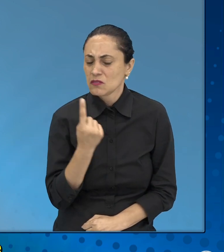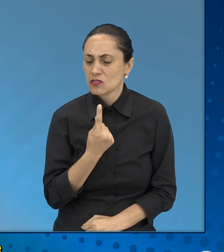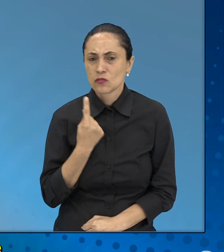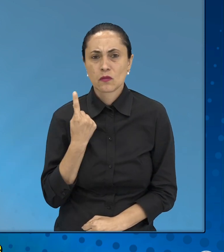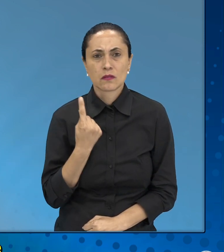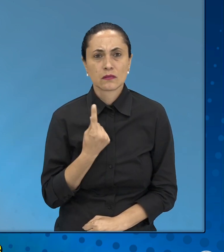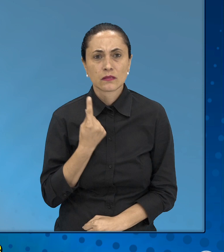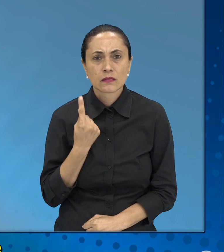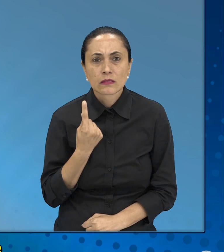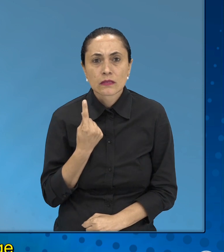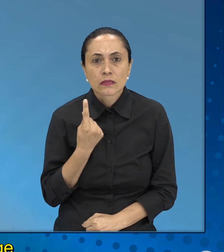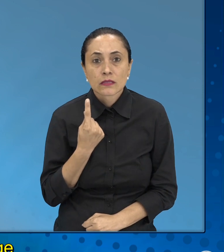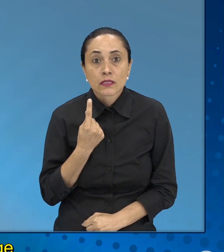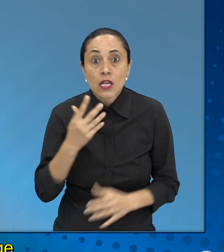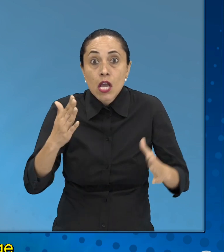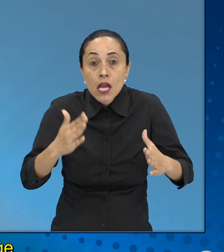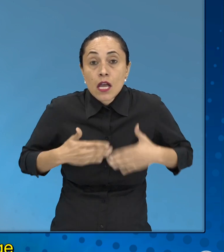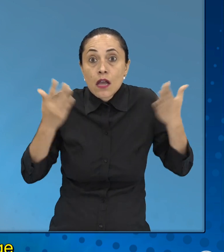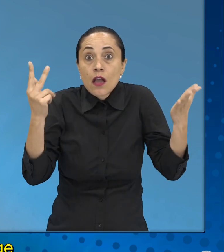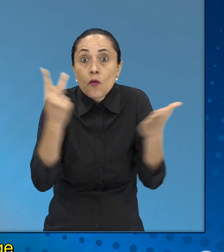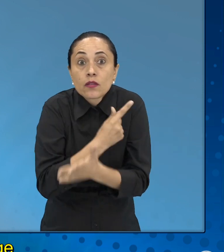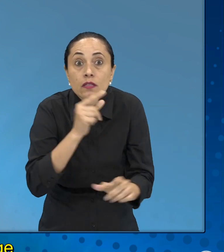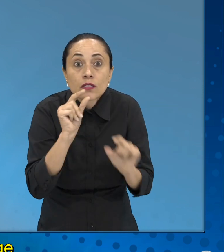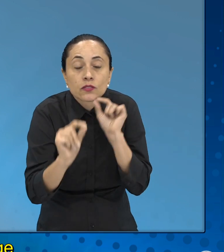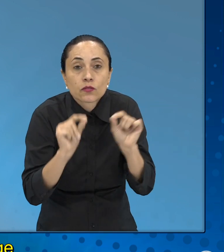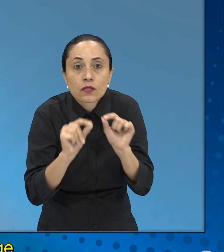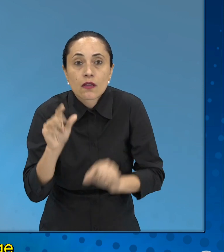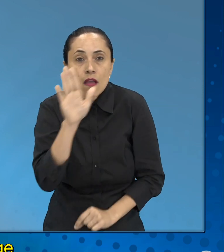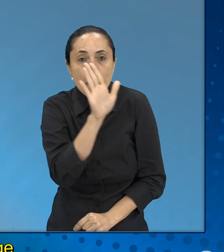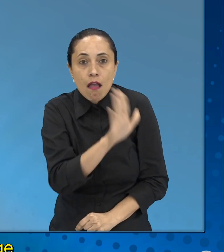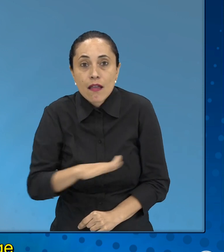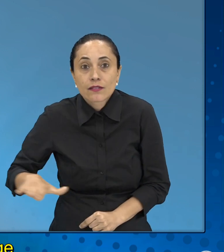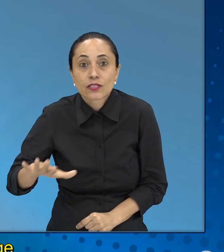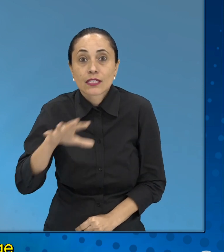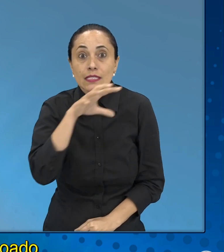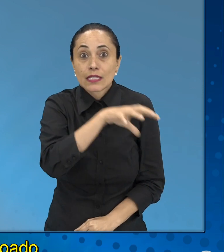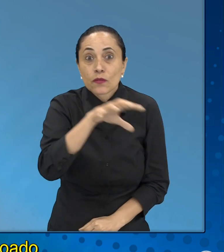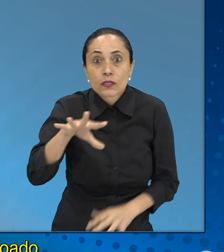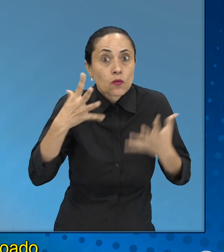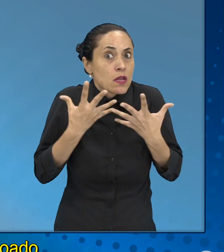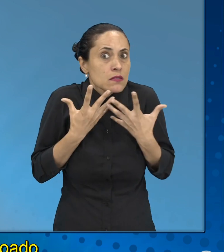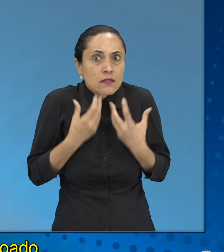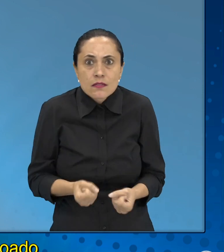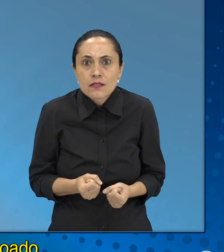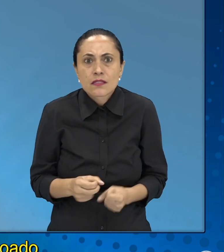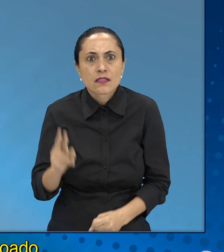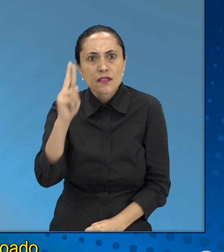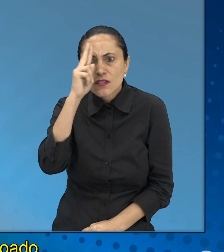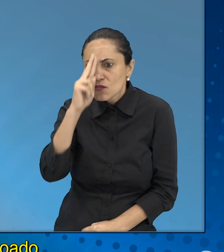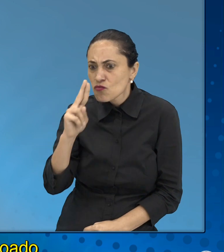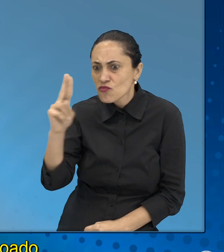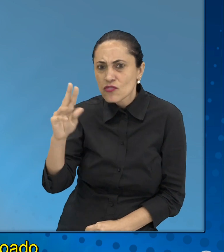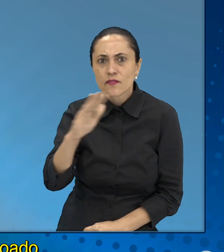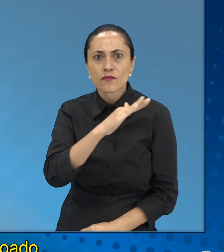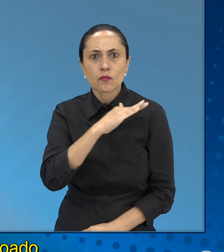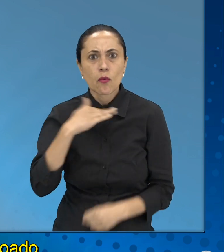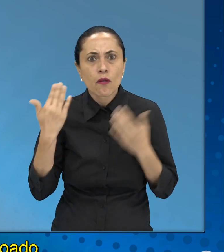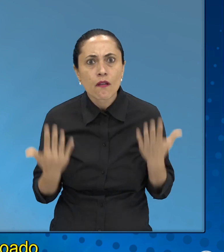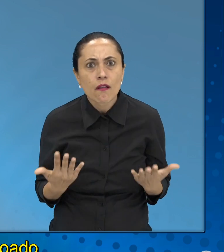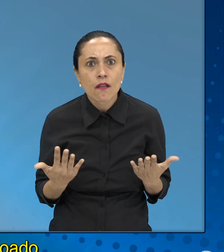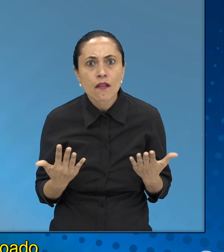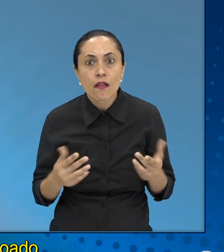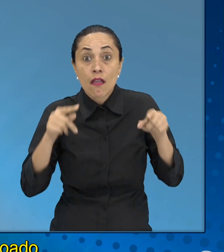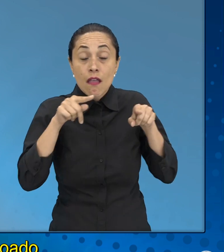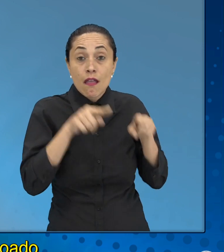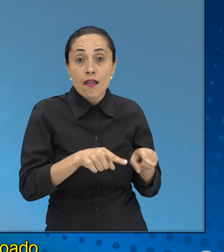que o deixem em paz. De repente, surge um doce sentimento. As crianças do povoado não